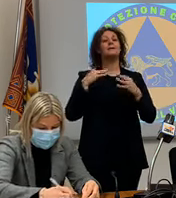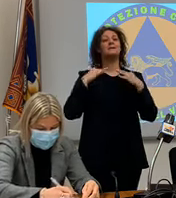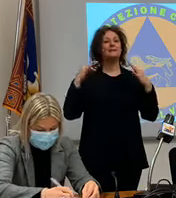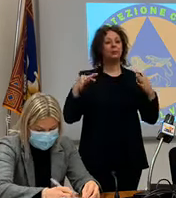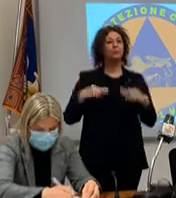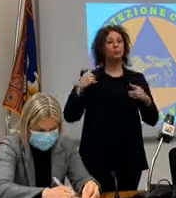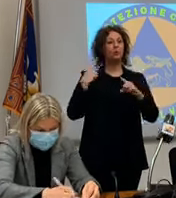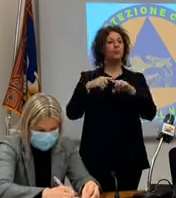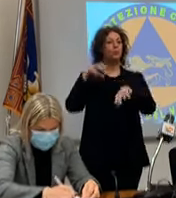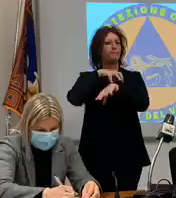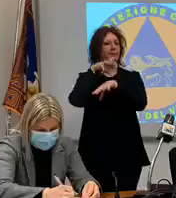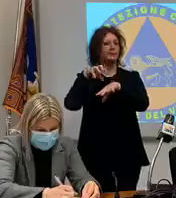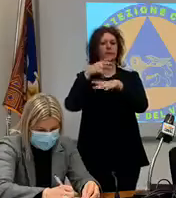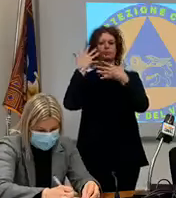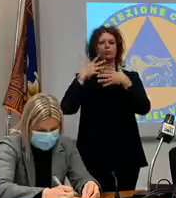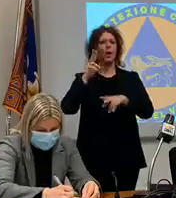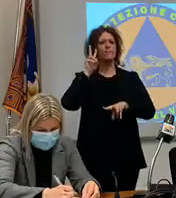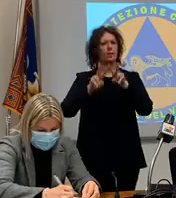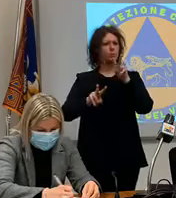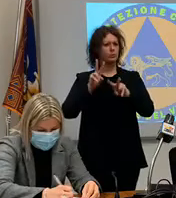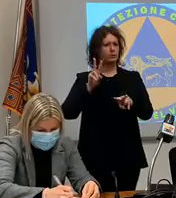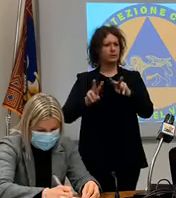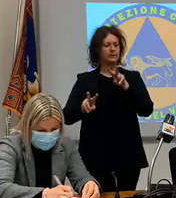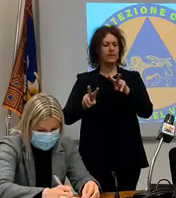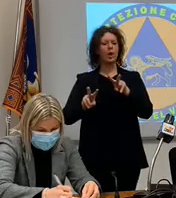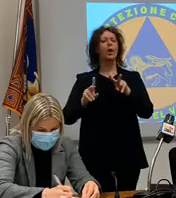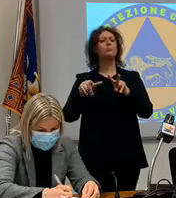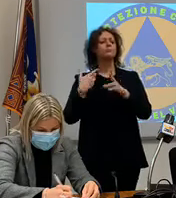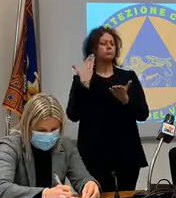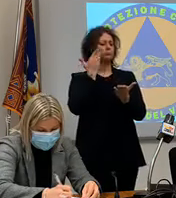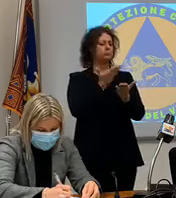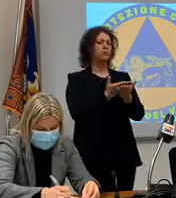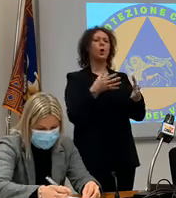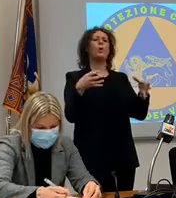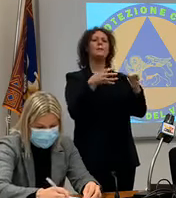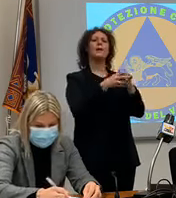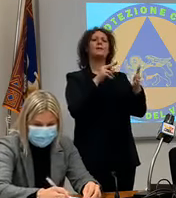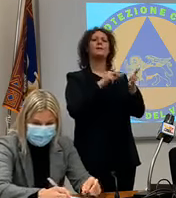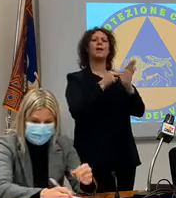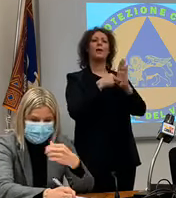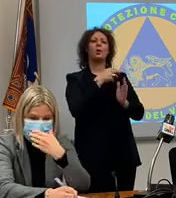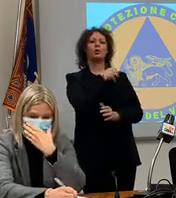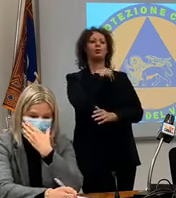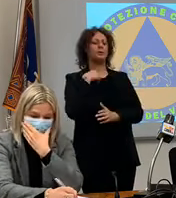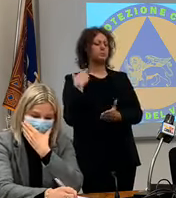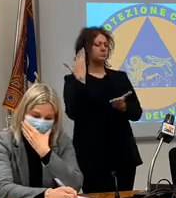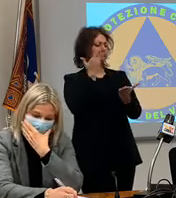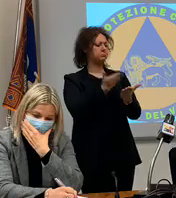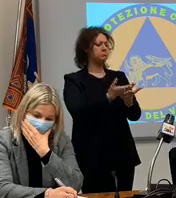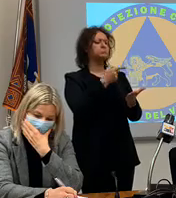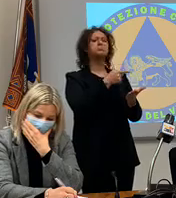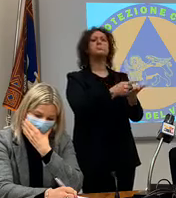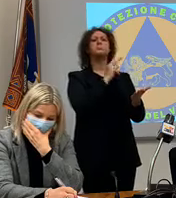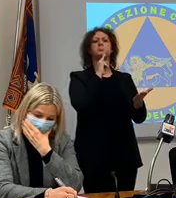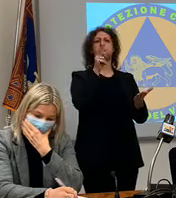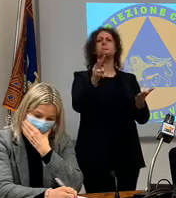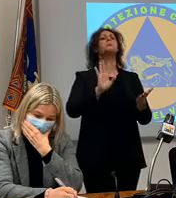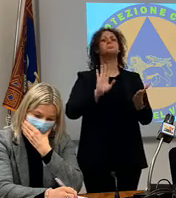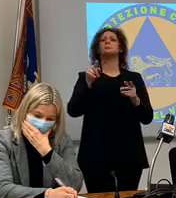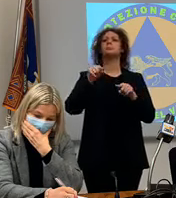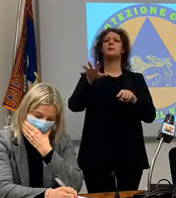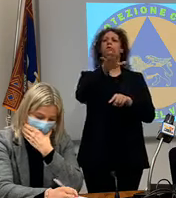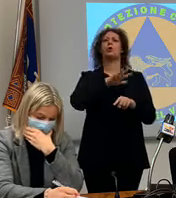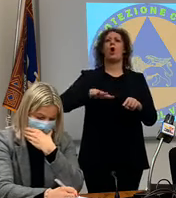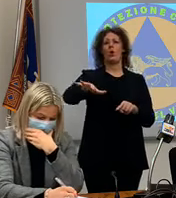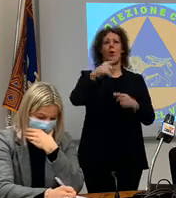ha sottoposto al CTS alla cabina di regia e ha identificato che il nostro scenario di rischio era quello